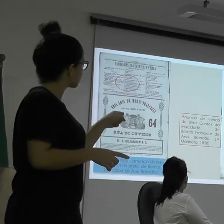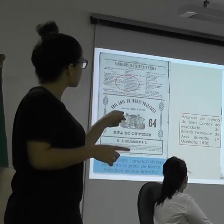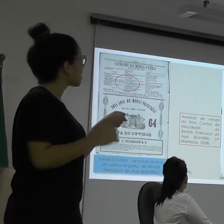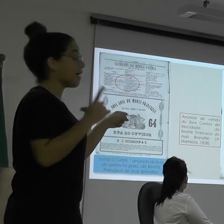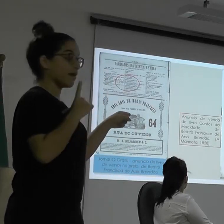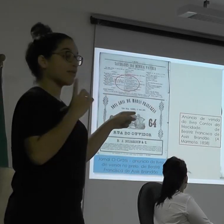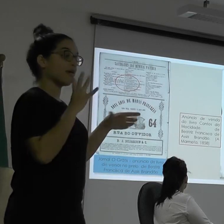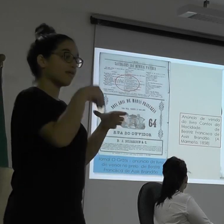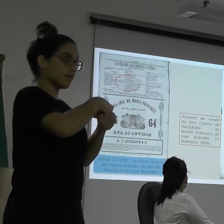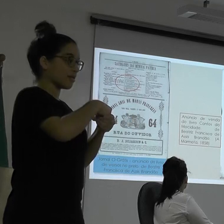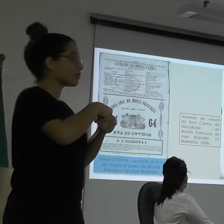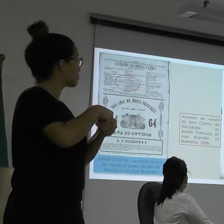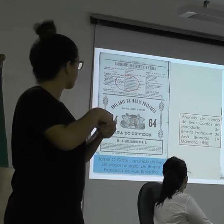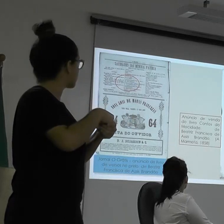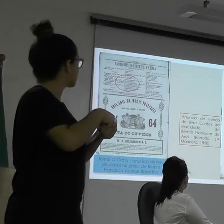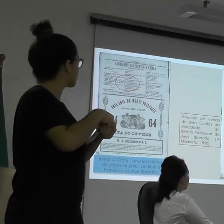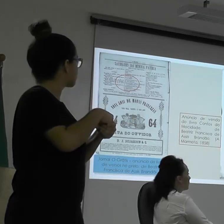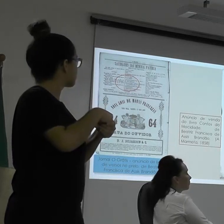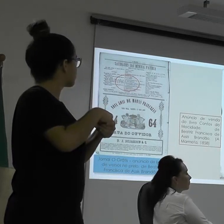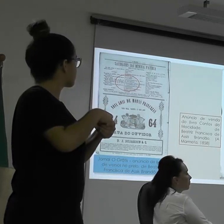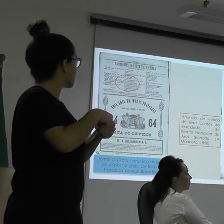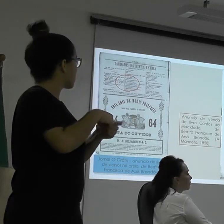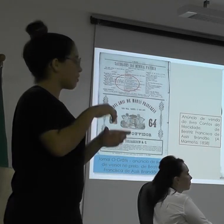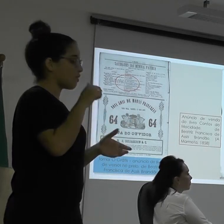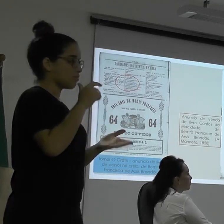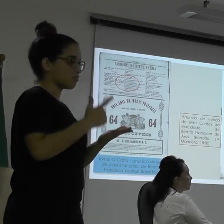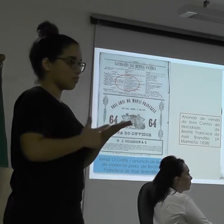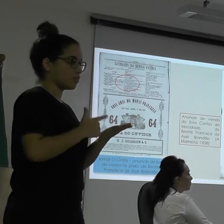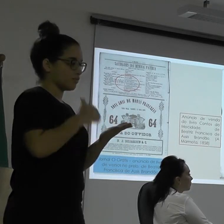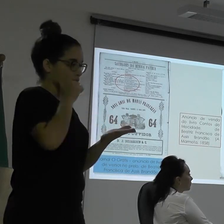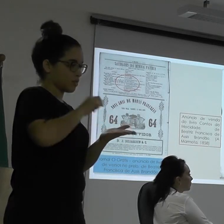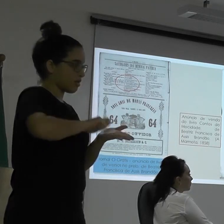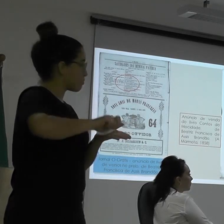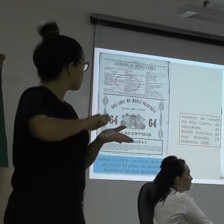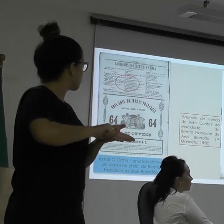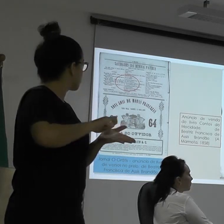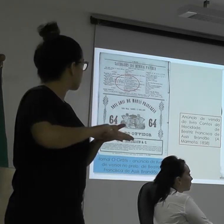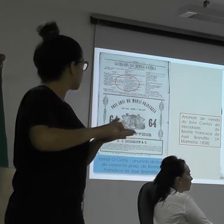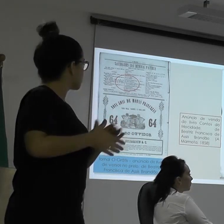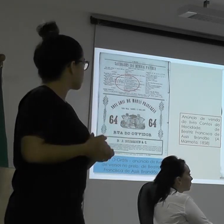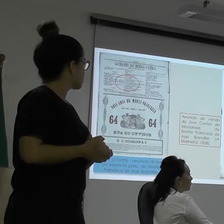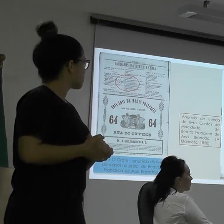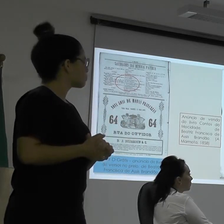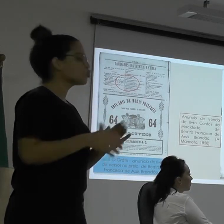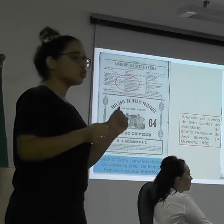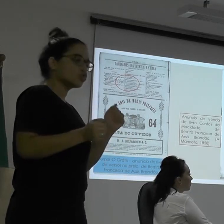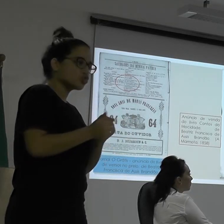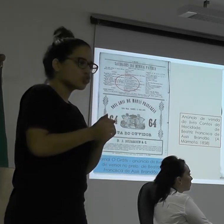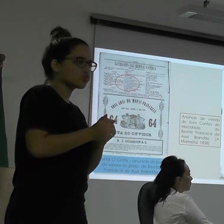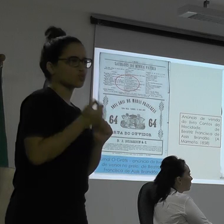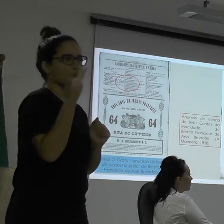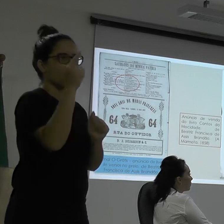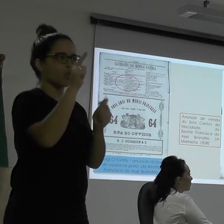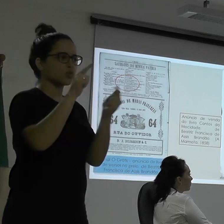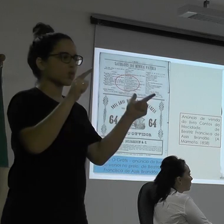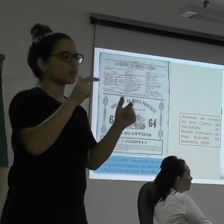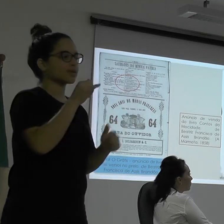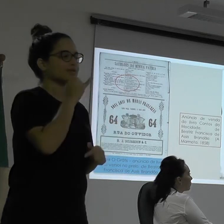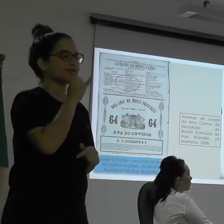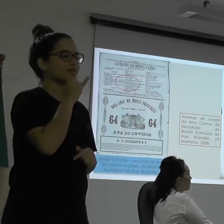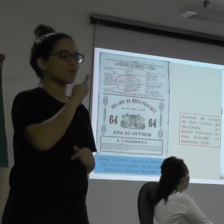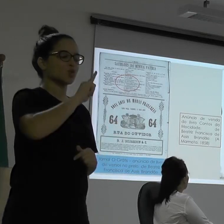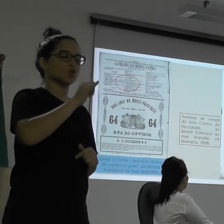autora, e nessa lista, juntamente com ela, estão grandes autores notáveis, como Joaquim Manuel